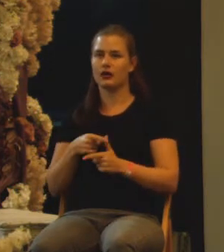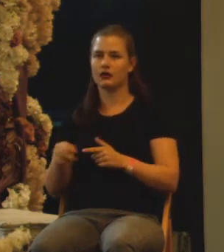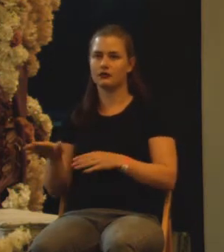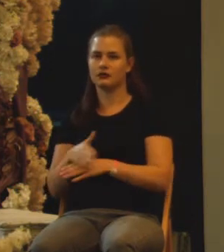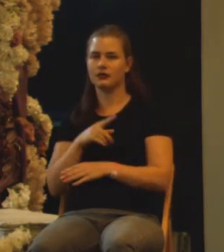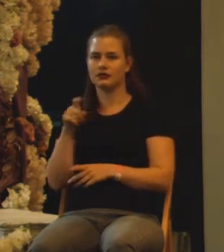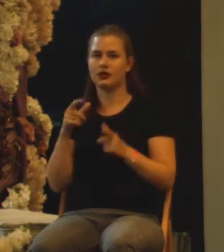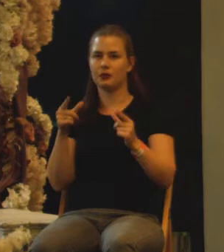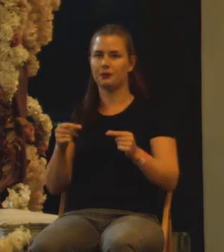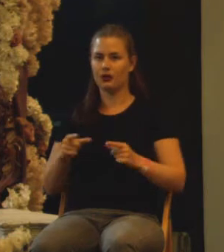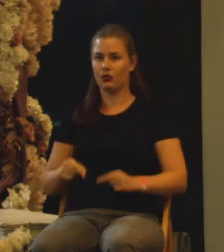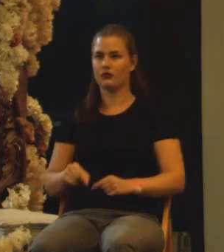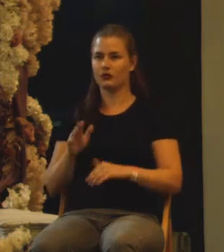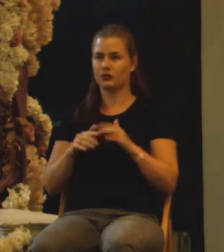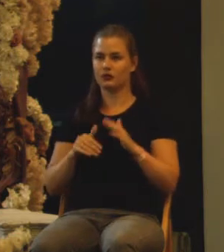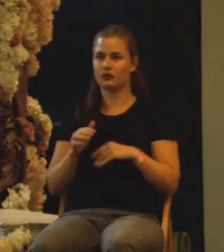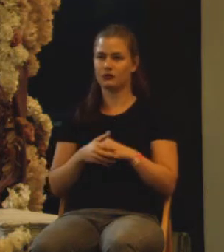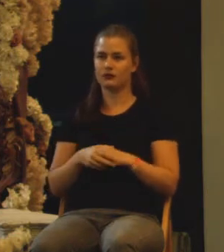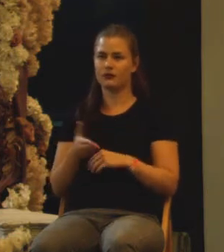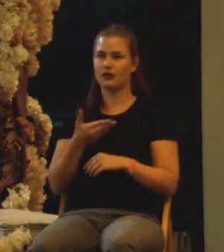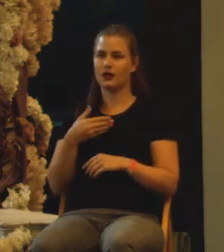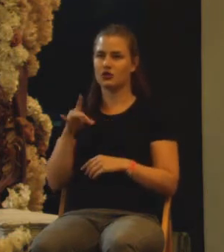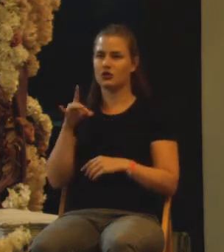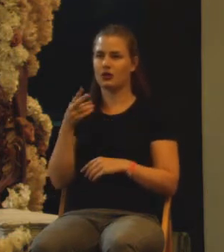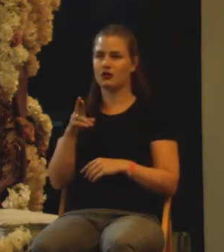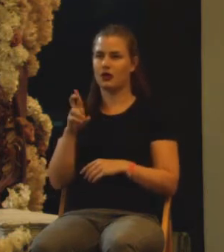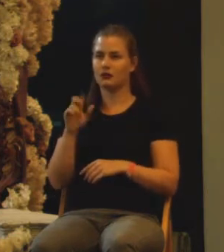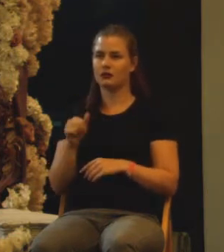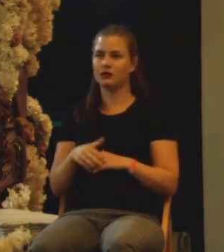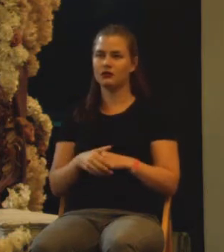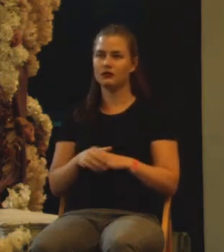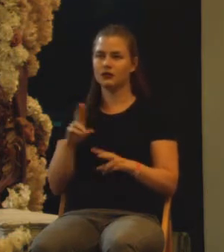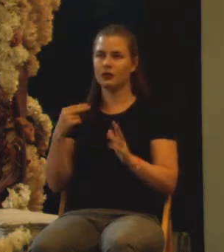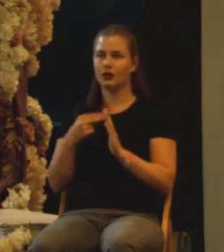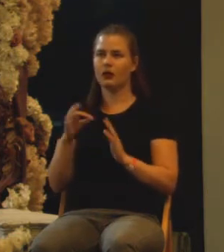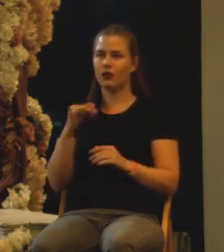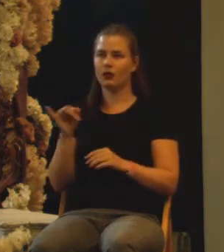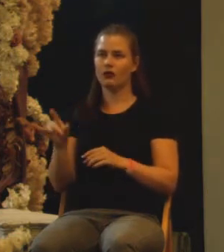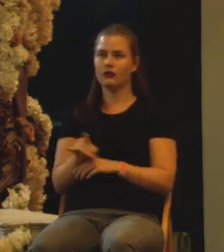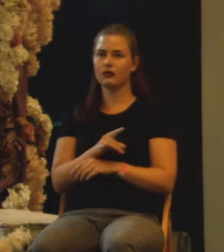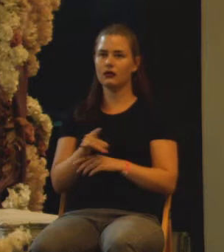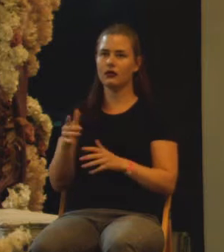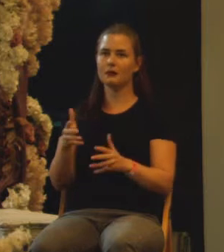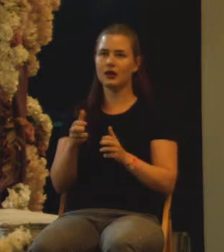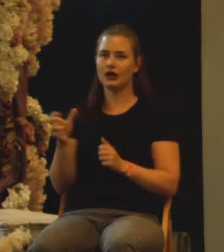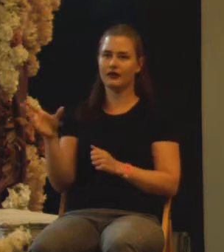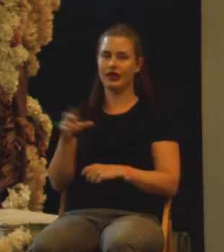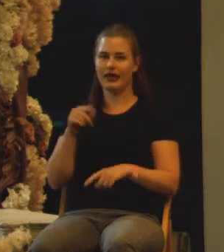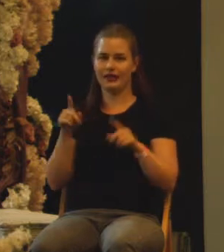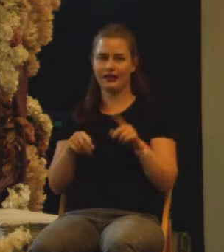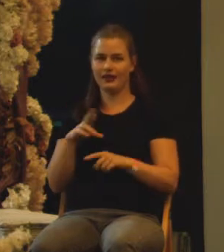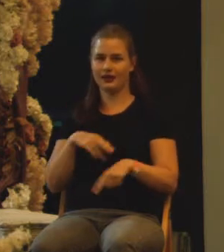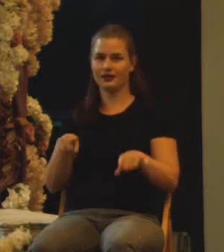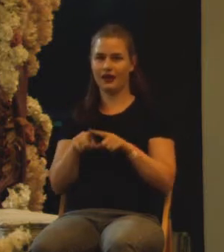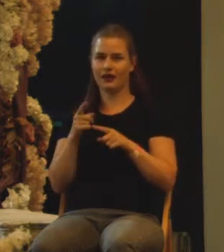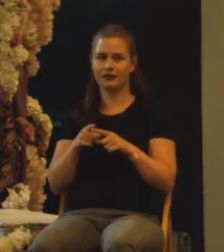За упаковку руку. Наша ряба кто берет? Ой, врете, берете все иногда. Боже, я так вот это не